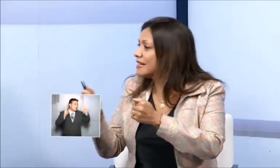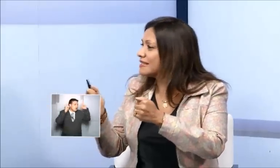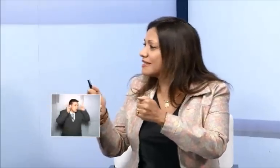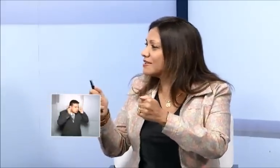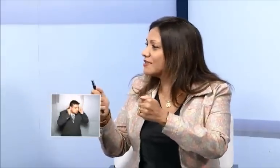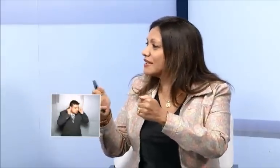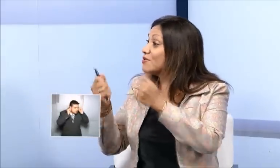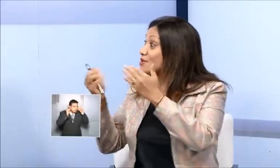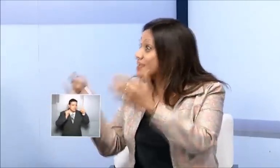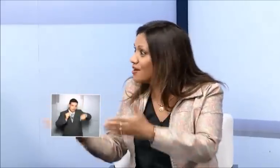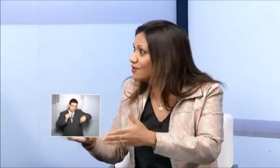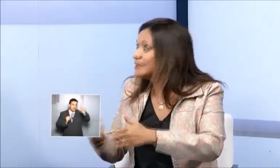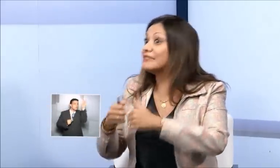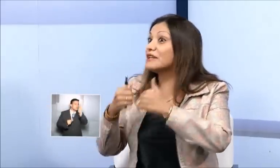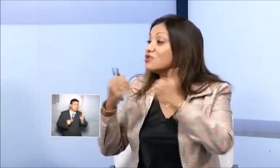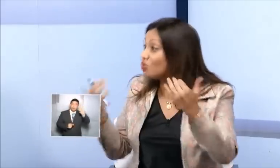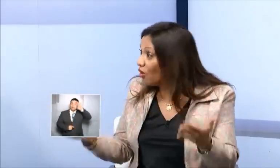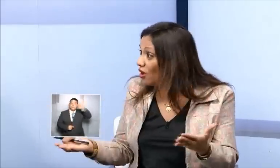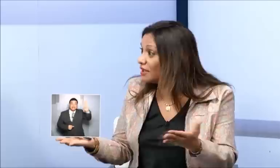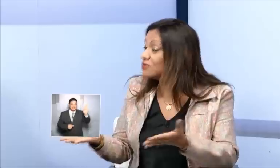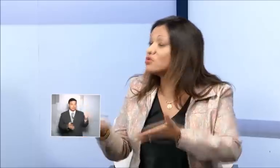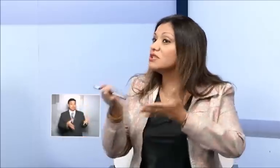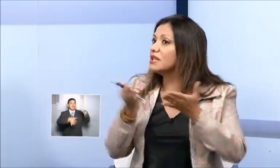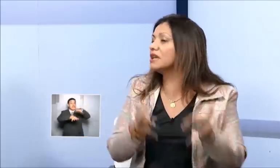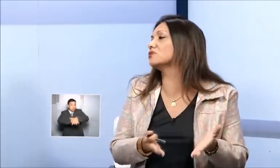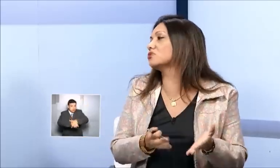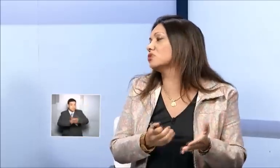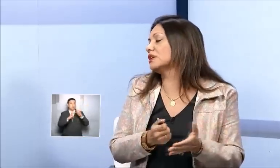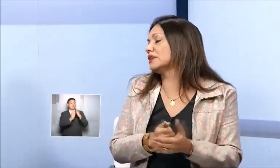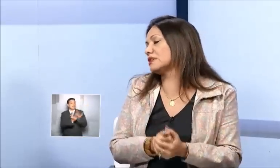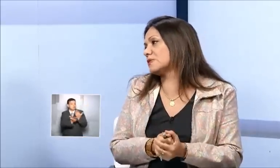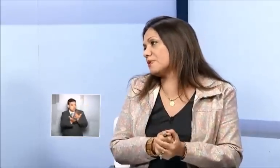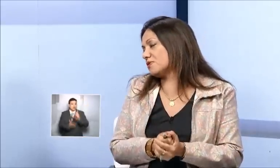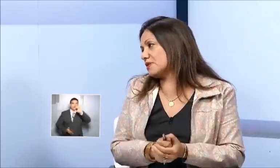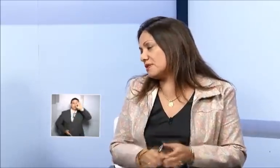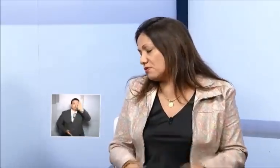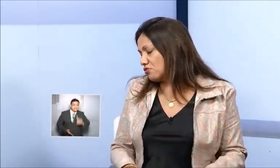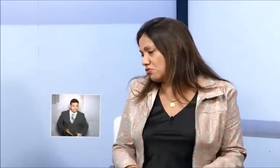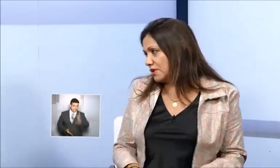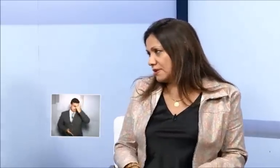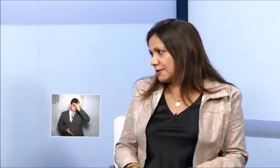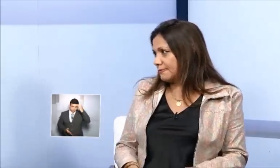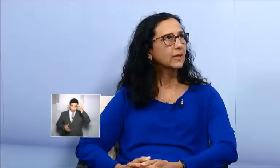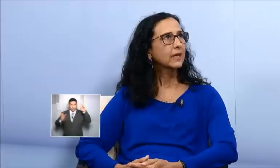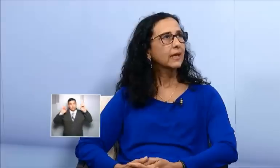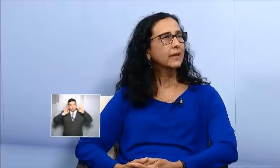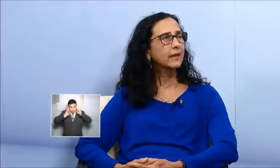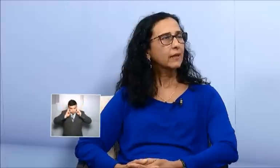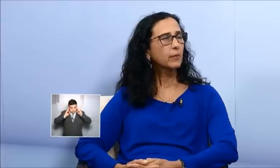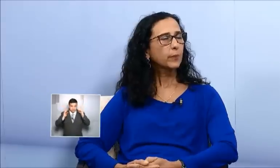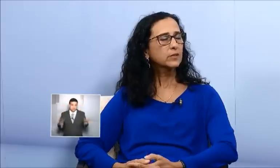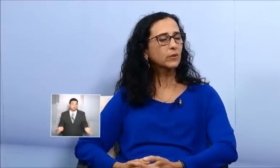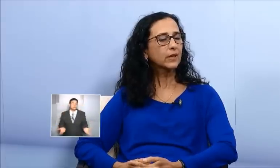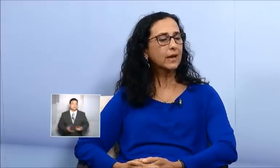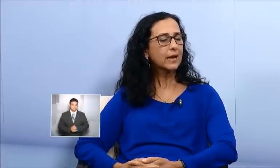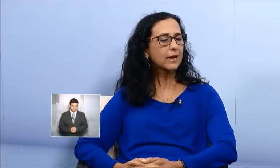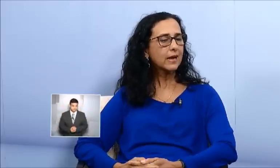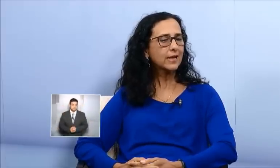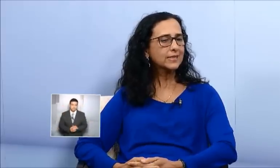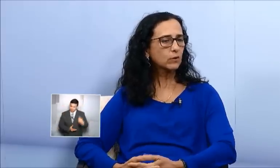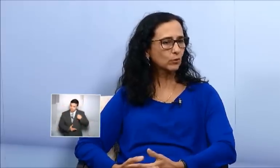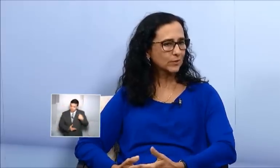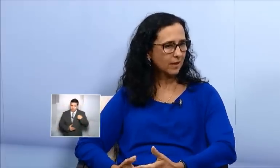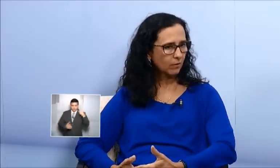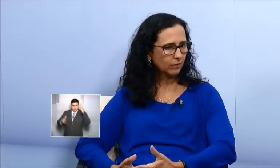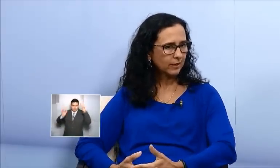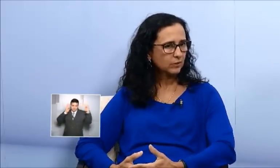principalmente nessa questão da inclusão, da escola, dos direitos dessas pessoas que são surdas? Eu penso que